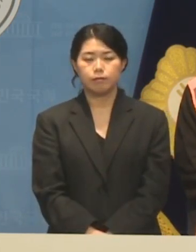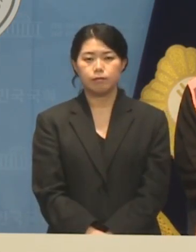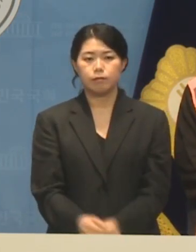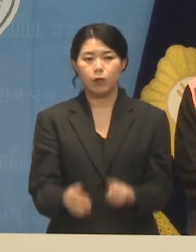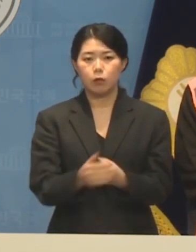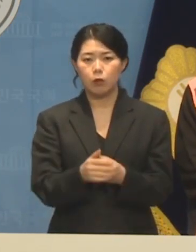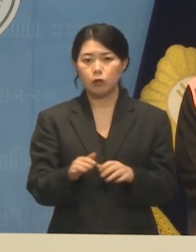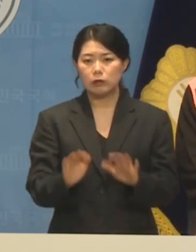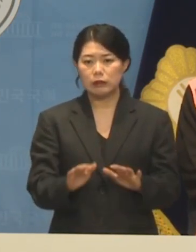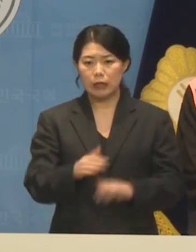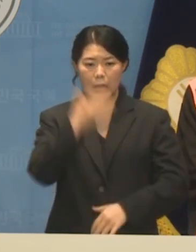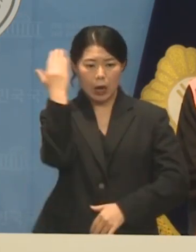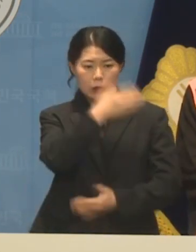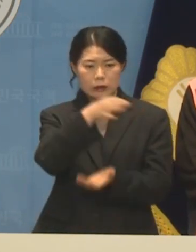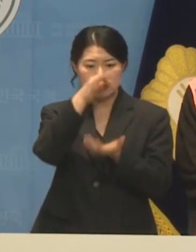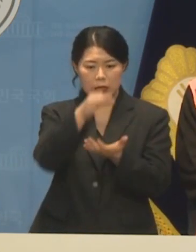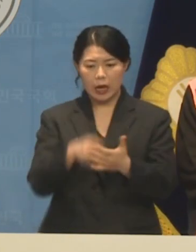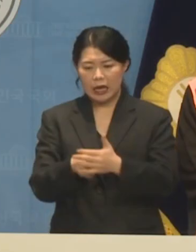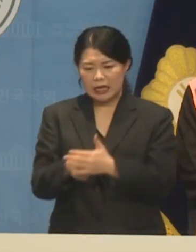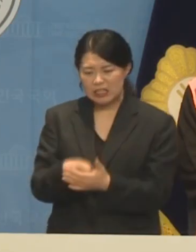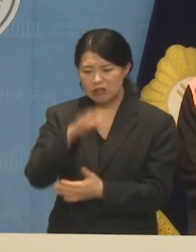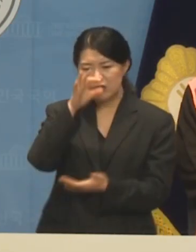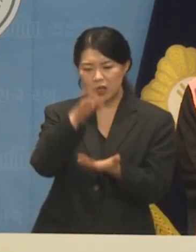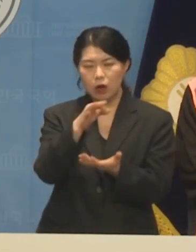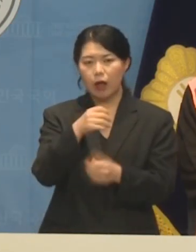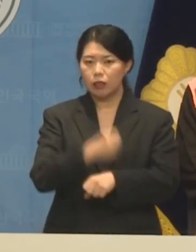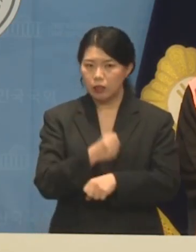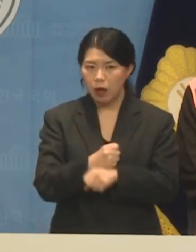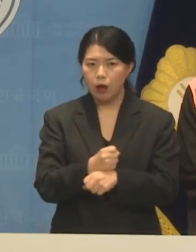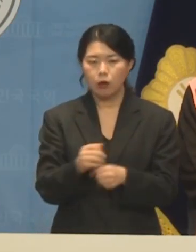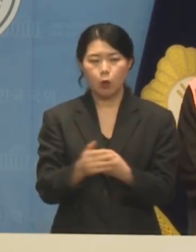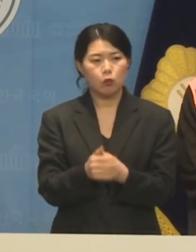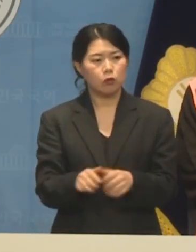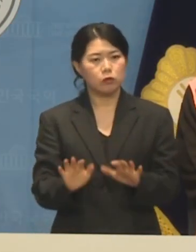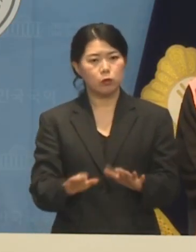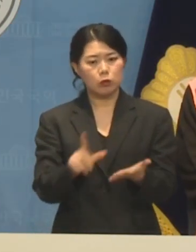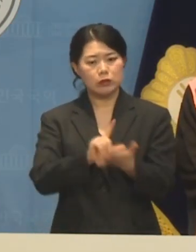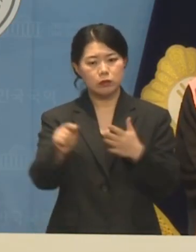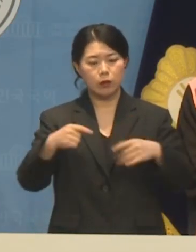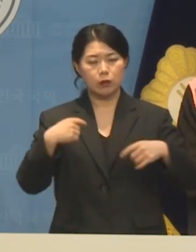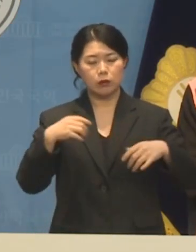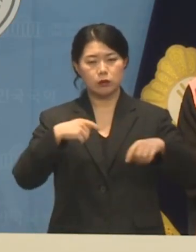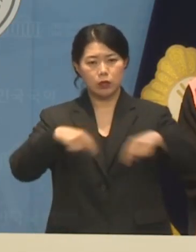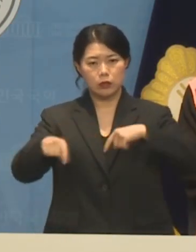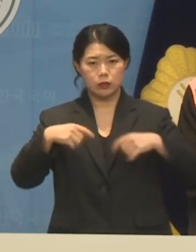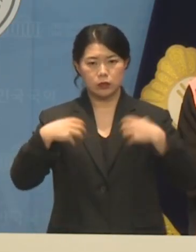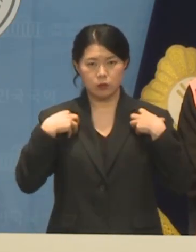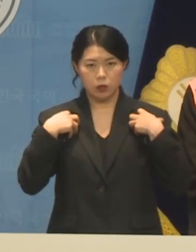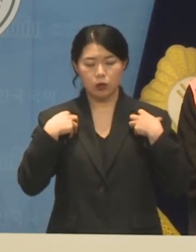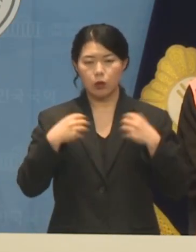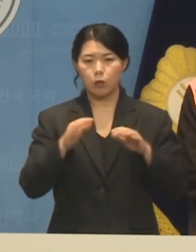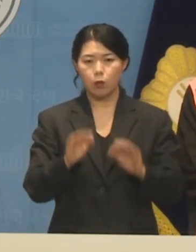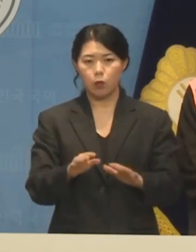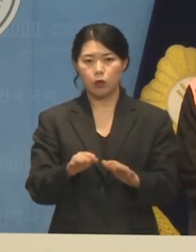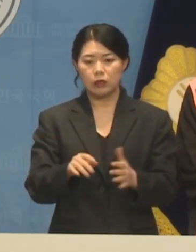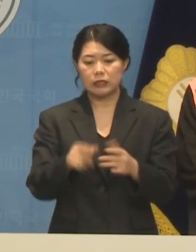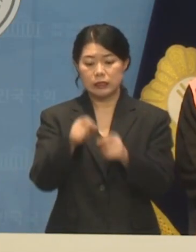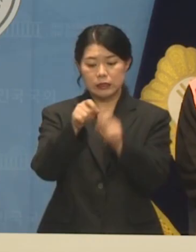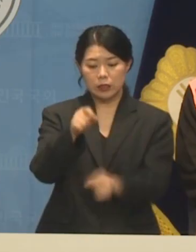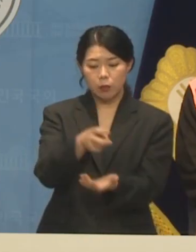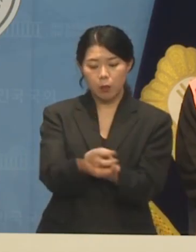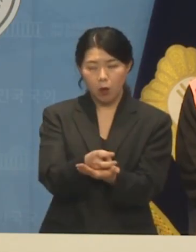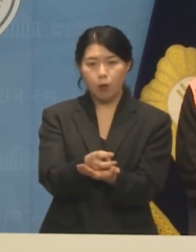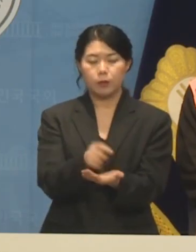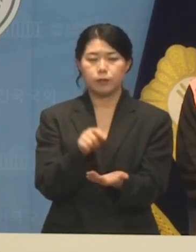정부는 건전재정, 긴축재정이라는 이름으로 지방자치단체, 지방교부세법 시행규칙이죠.